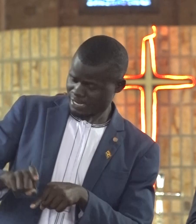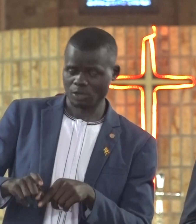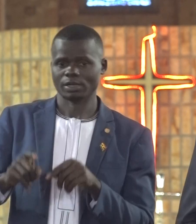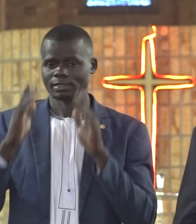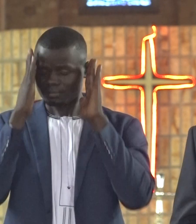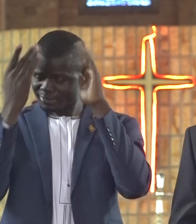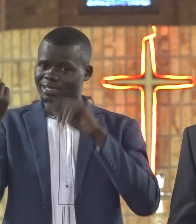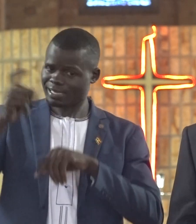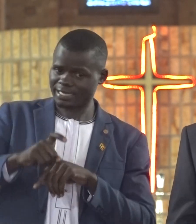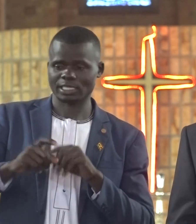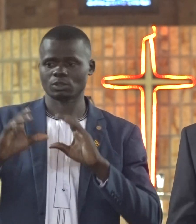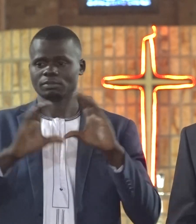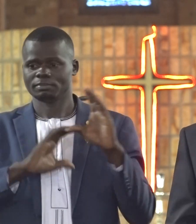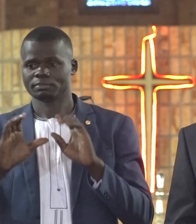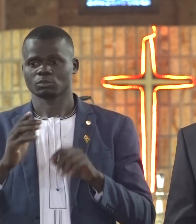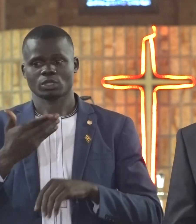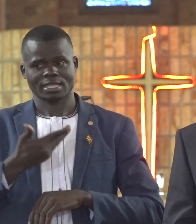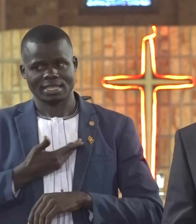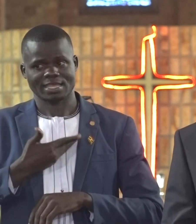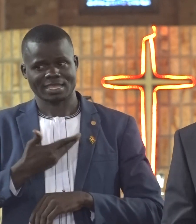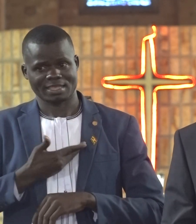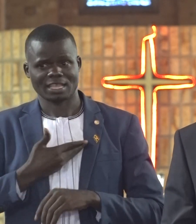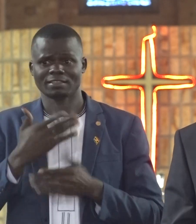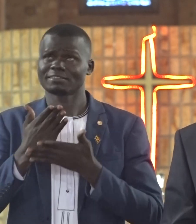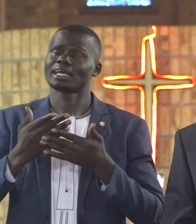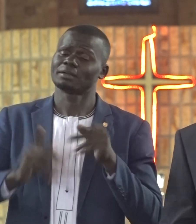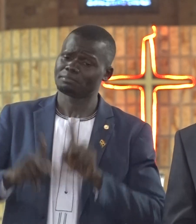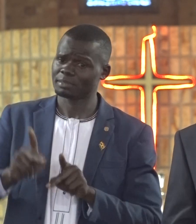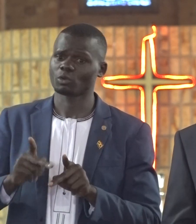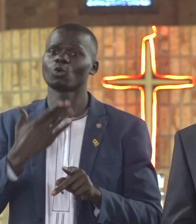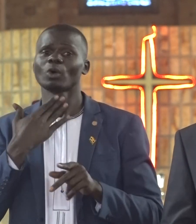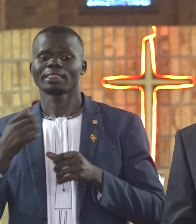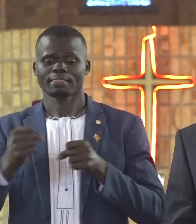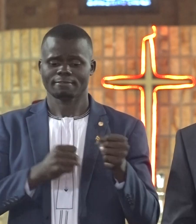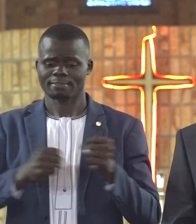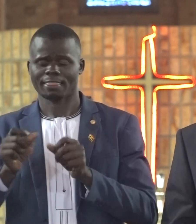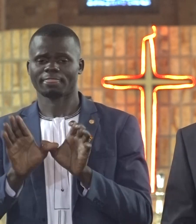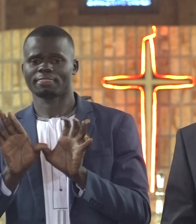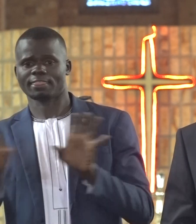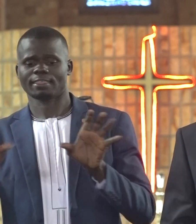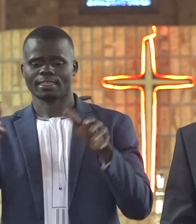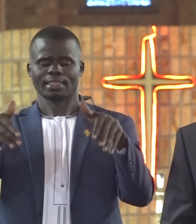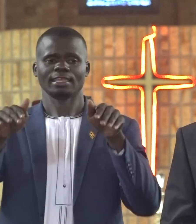omulabirizi, tulina abeefunyiridde okuyuya Nnamulondo.